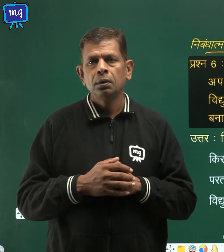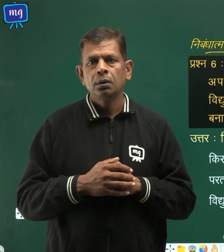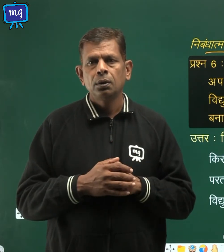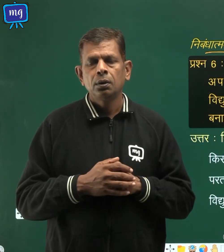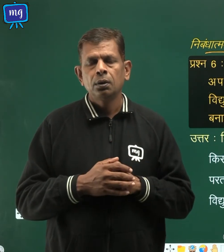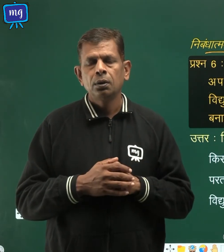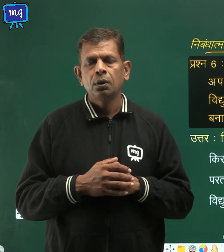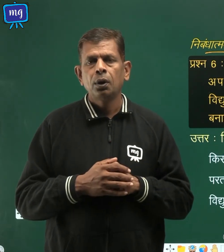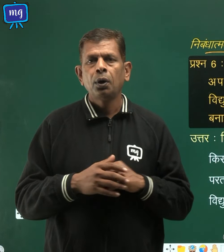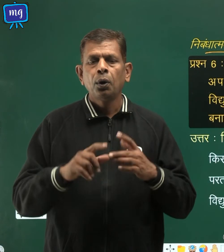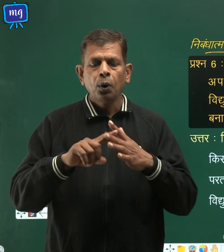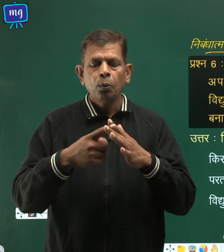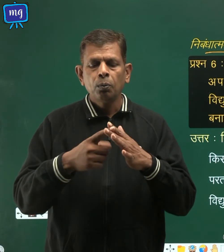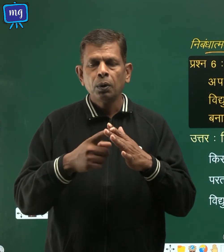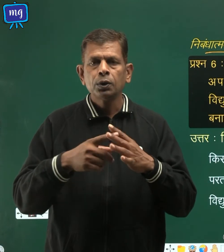विद्युत लेपन